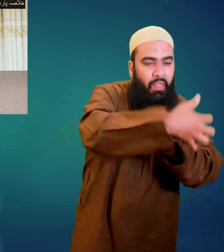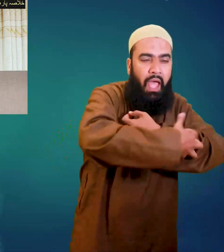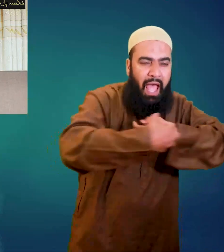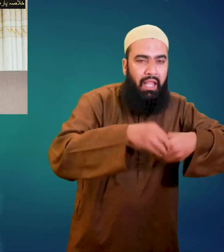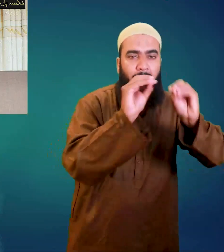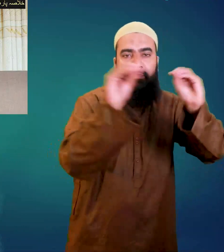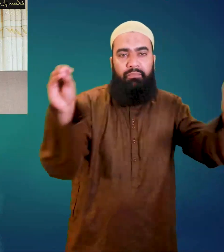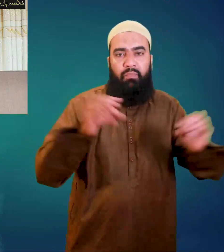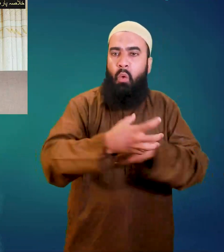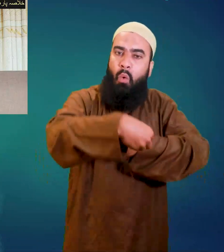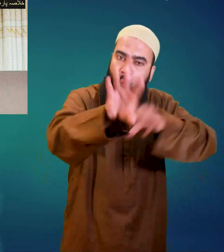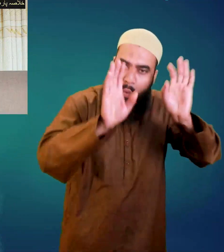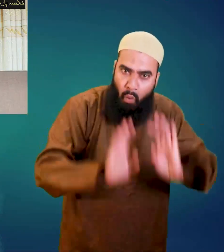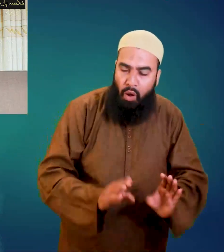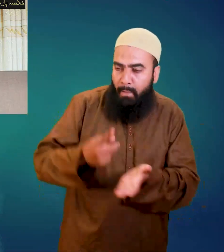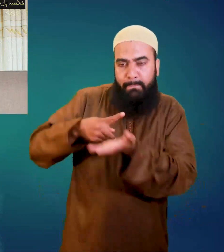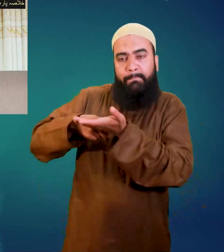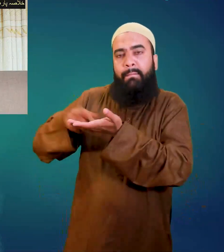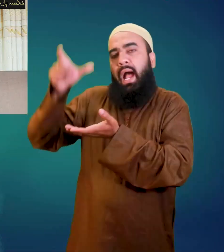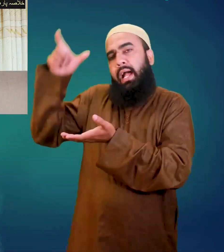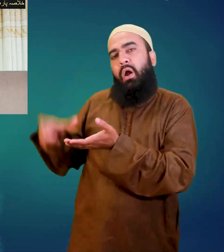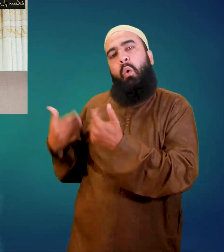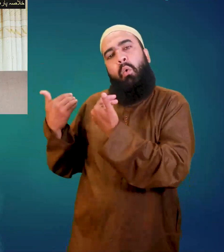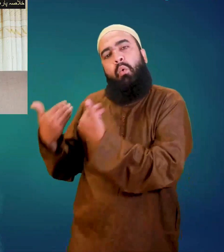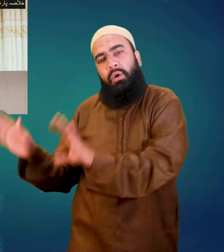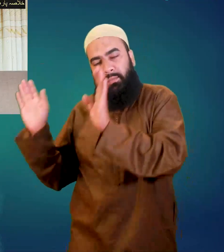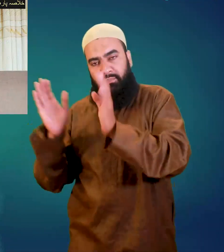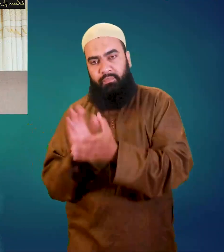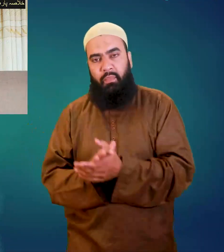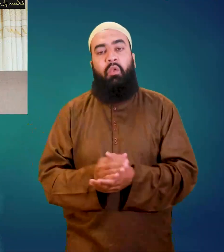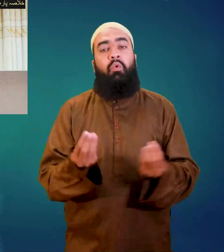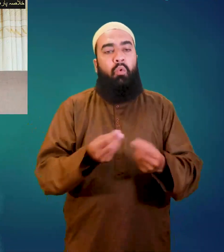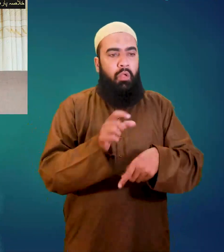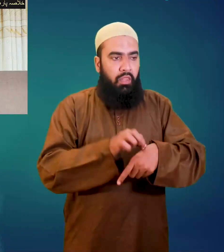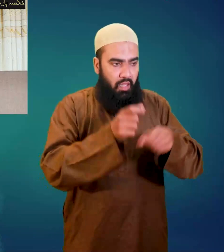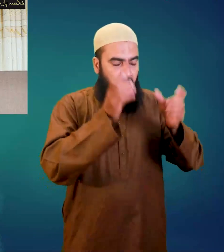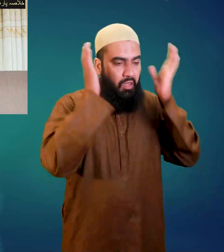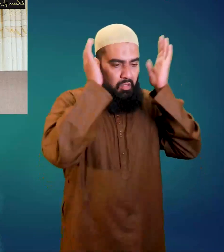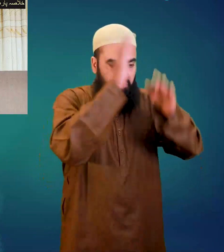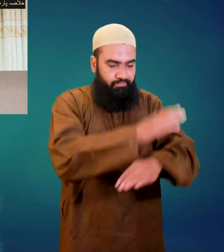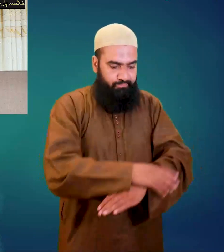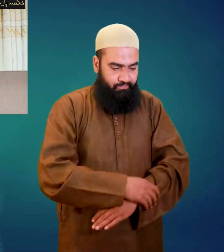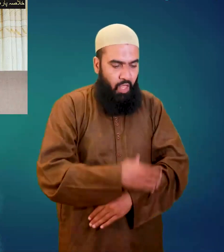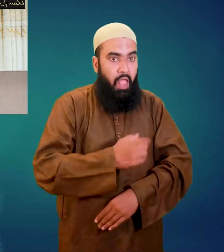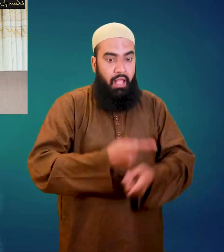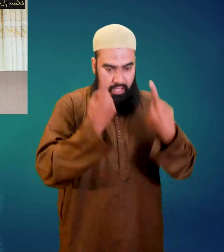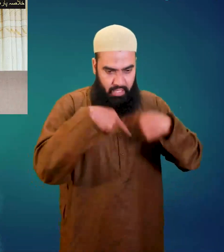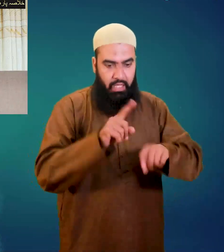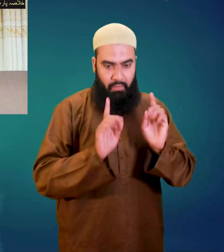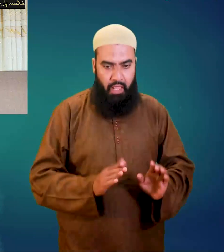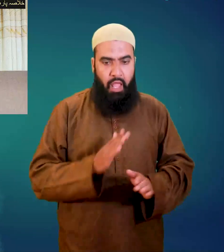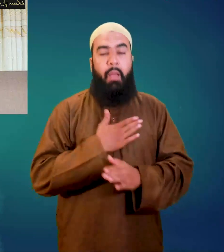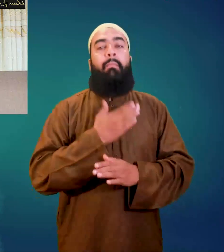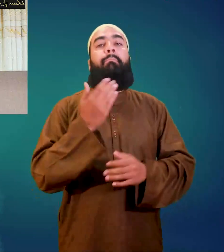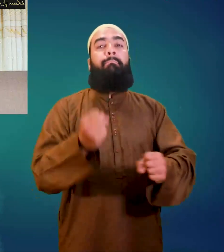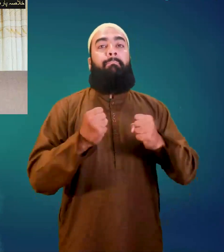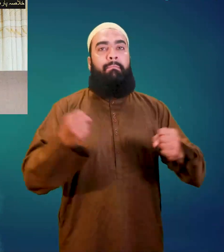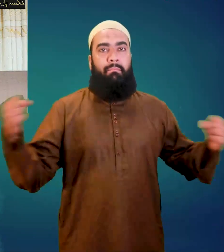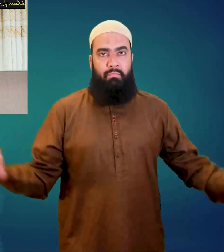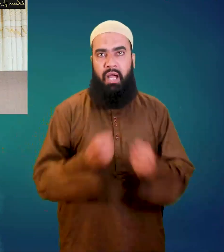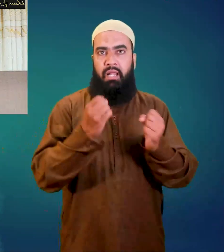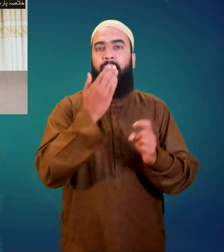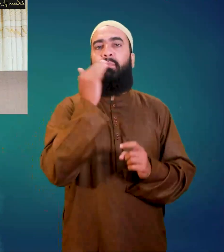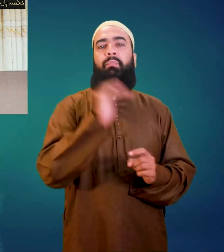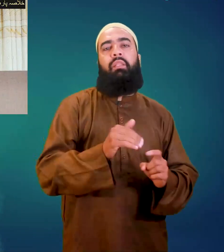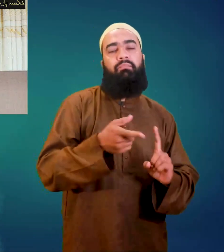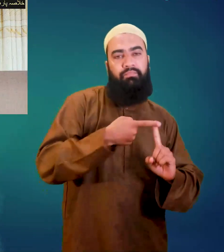ہوتا ہے، یعنی نماز جسمانی عبادت اور زکوٰۃ مالی عبادت۔ تو یہ زکوٰۃ کو